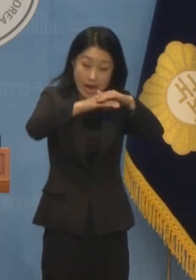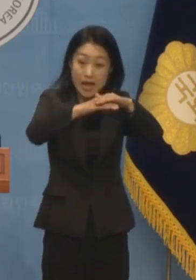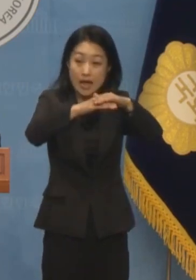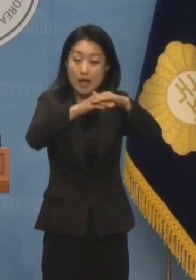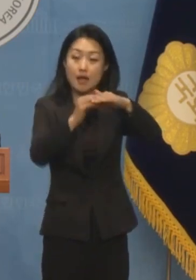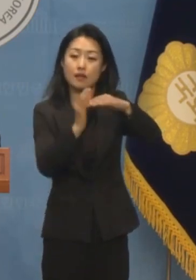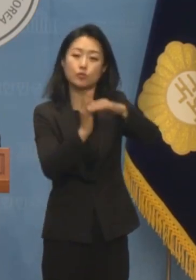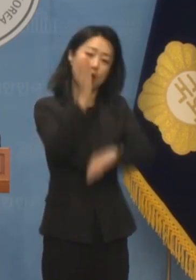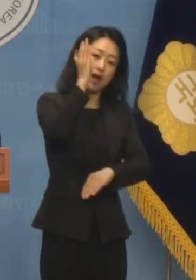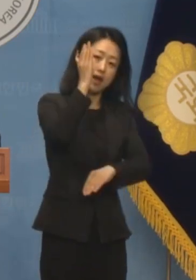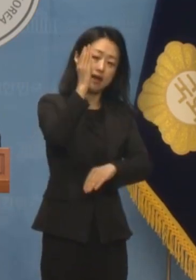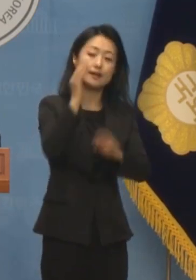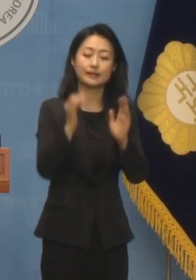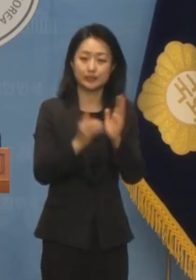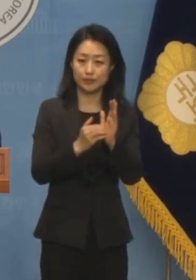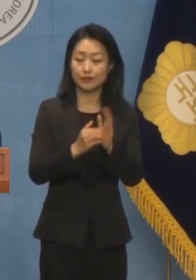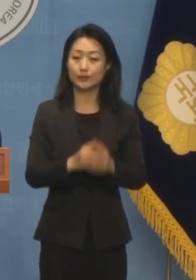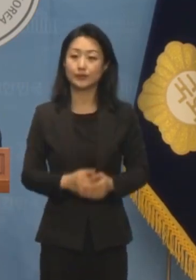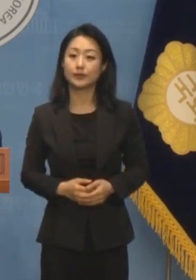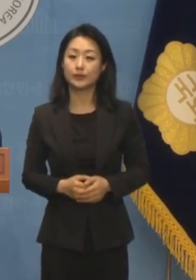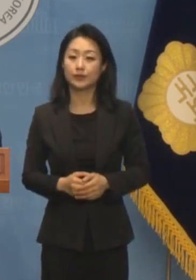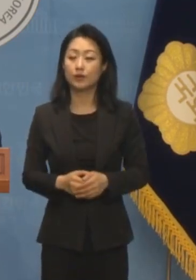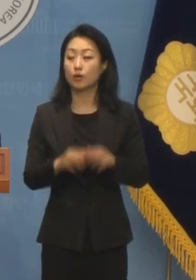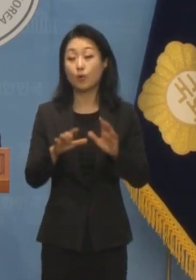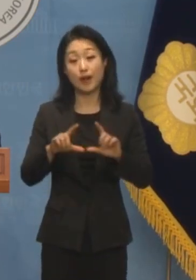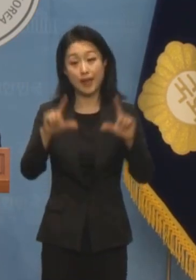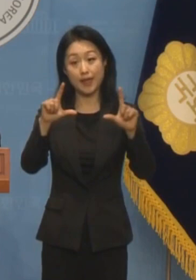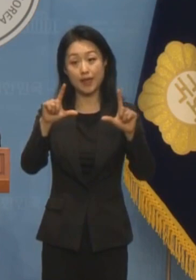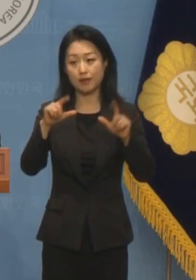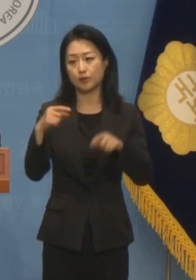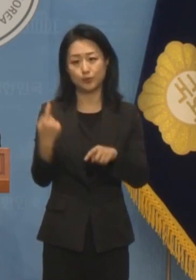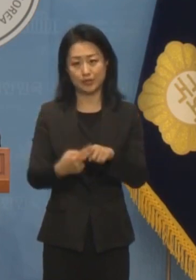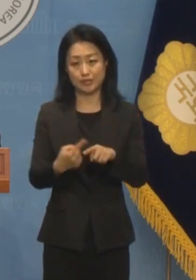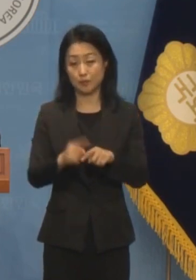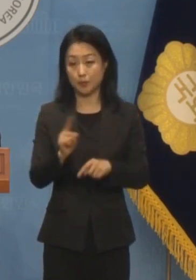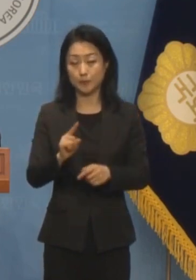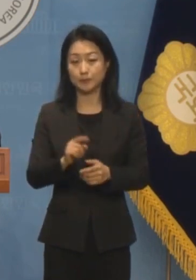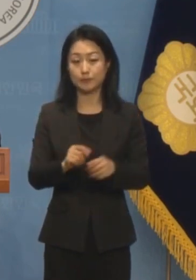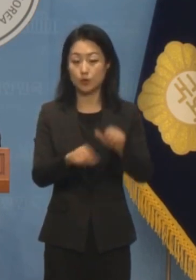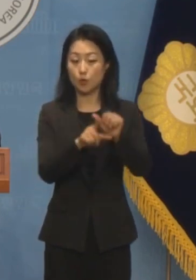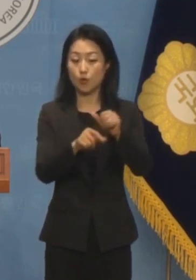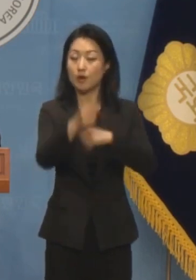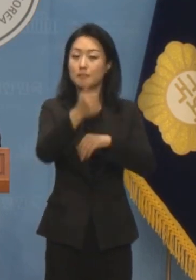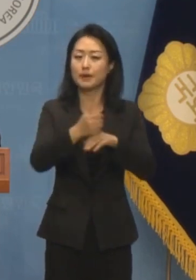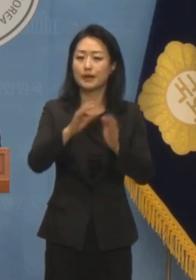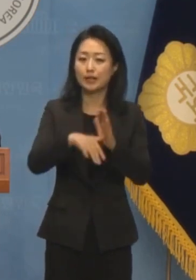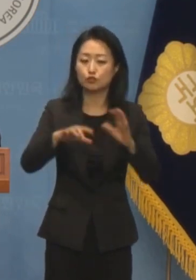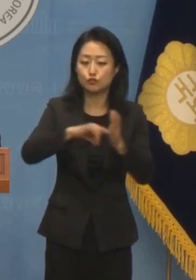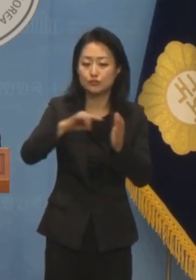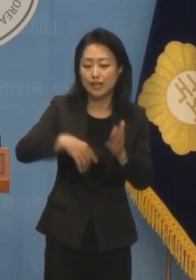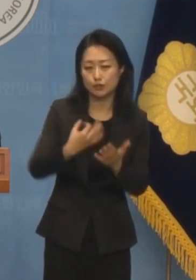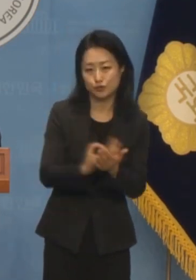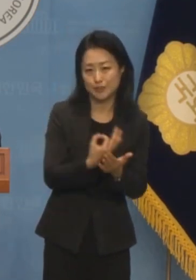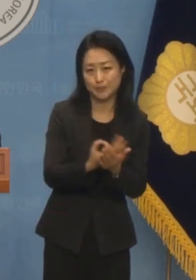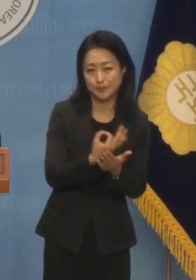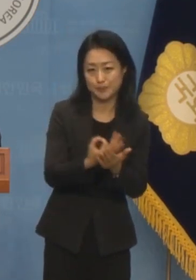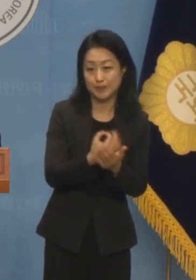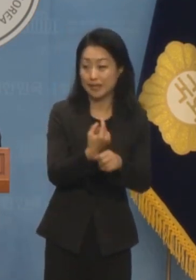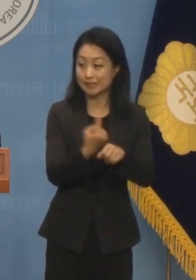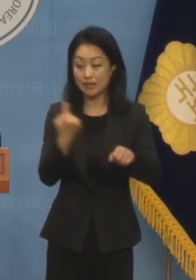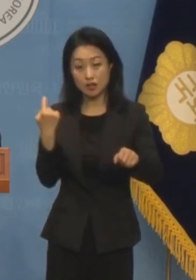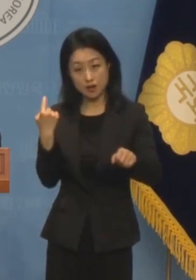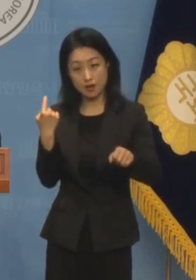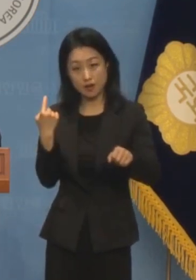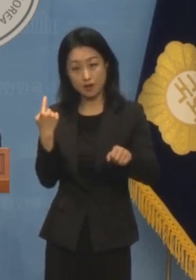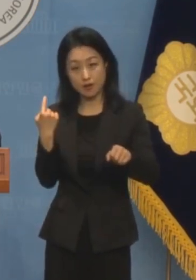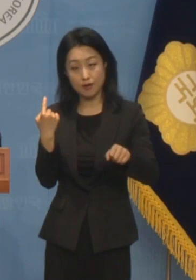크게 초과했습니다. 올해도 상황은 마찬가지입니다. 5월 말까지 국세 수입이 작년